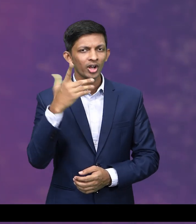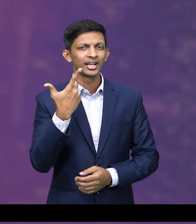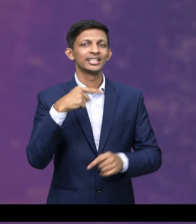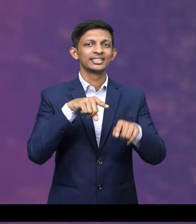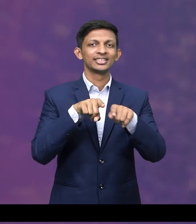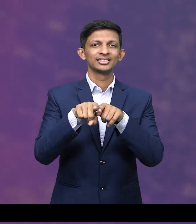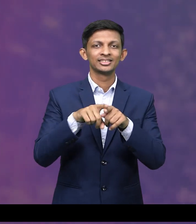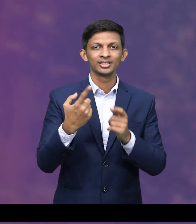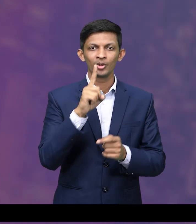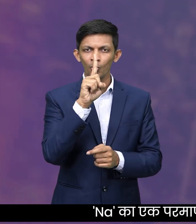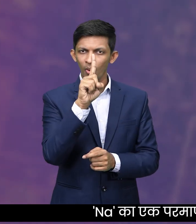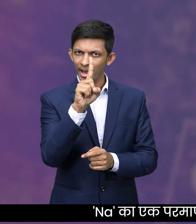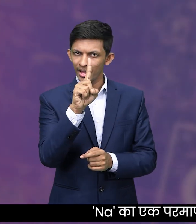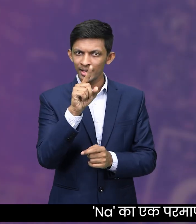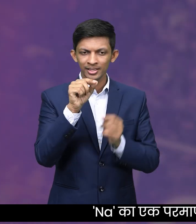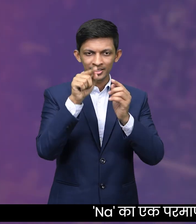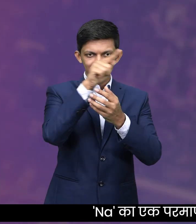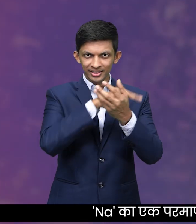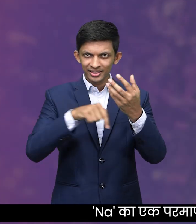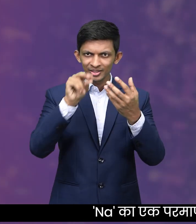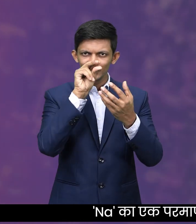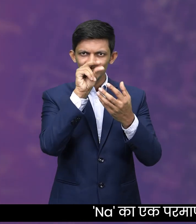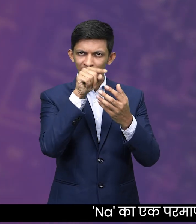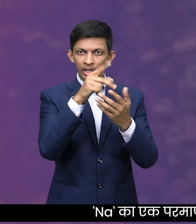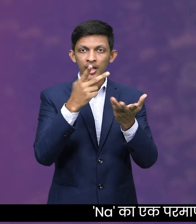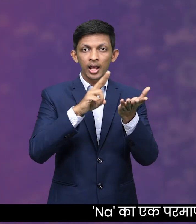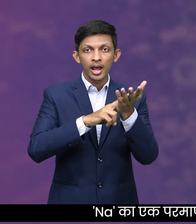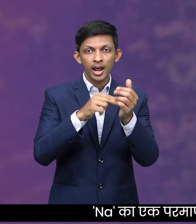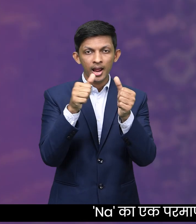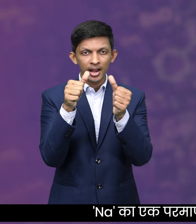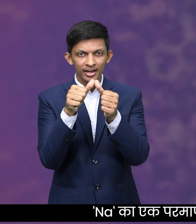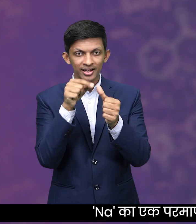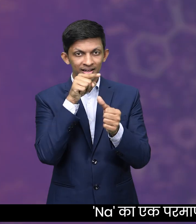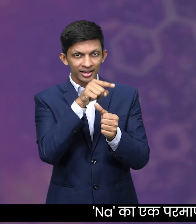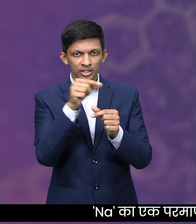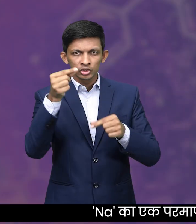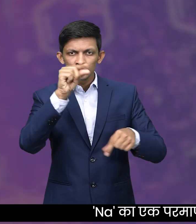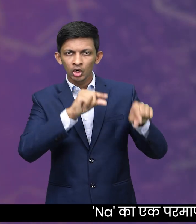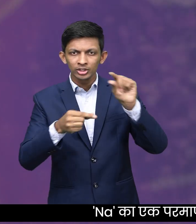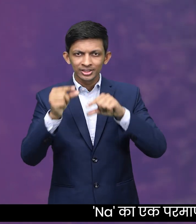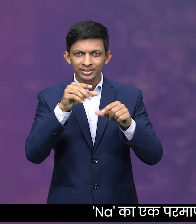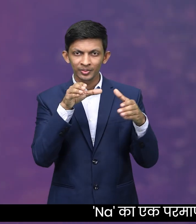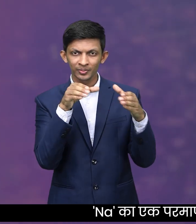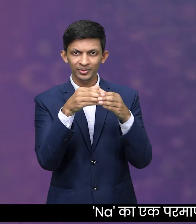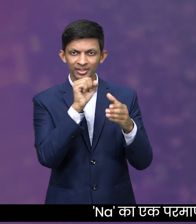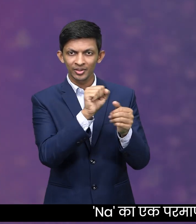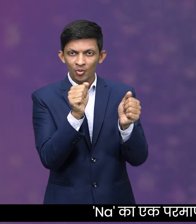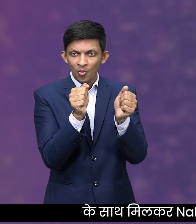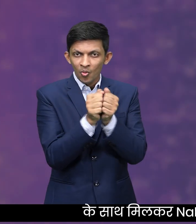उदाहरण के लिए Na का एक परमाणु रासायनिक रूप से H के एक परमाणु के